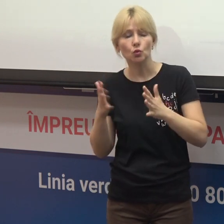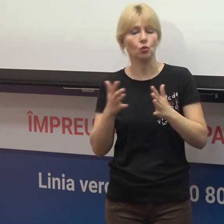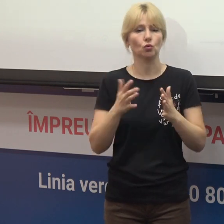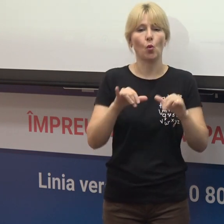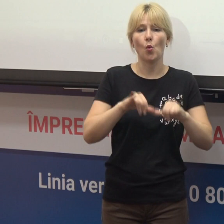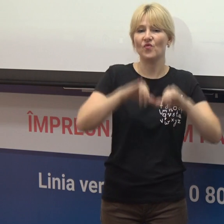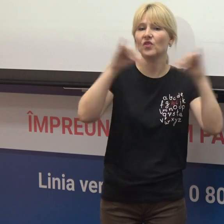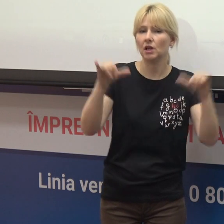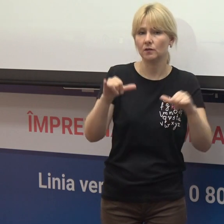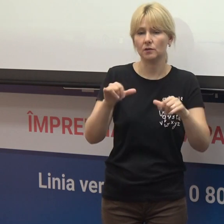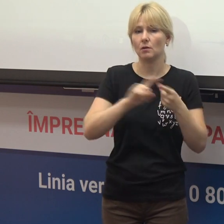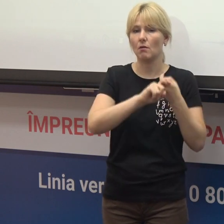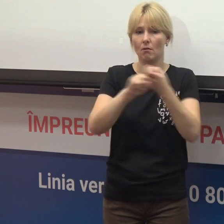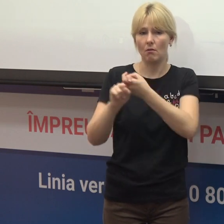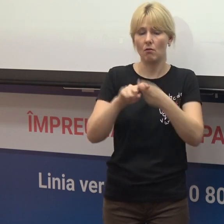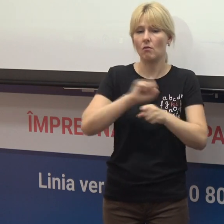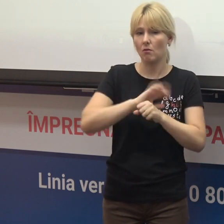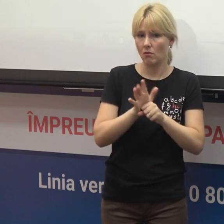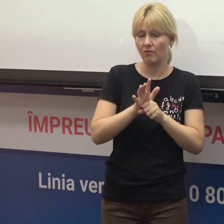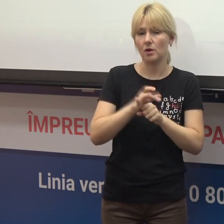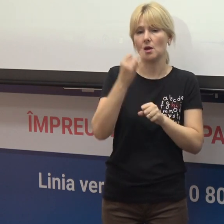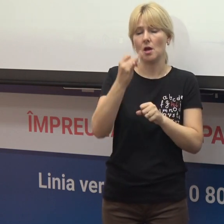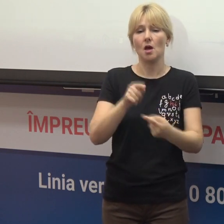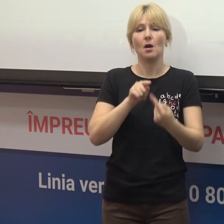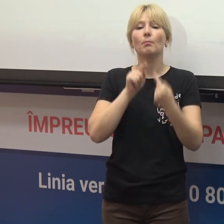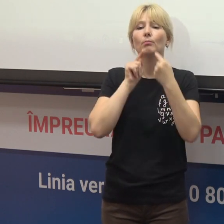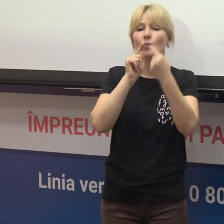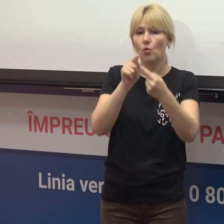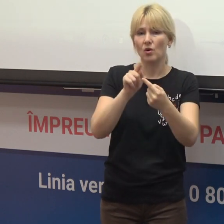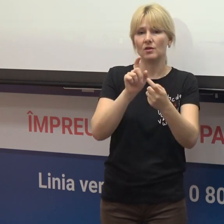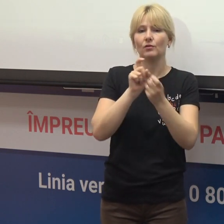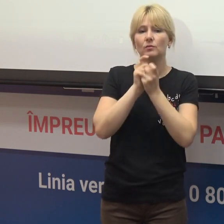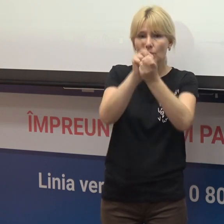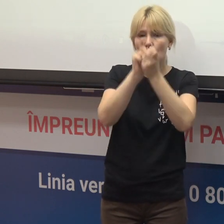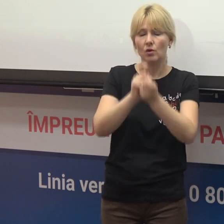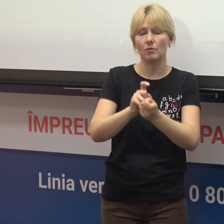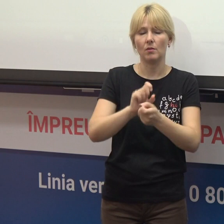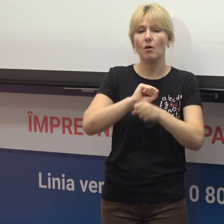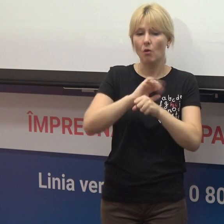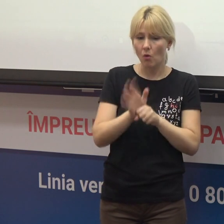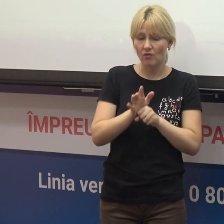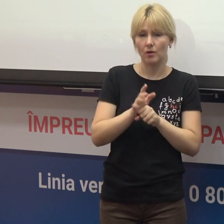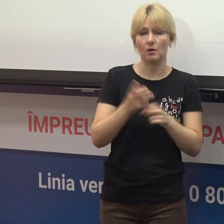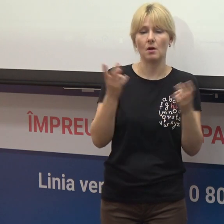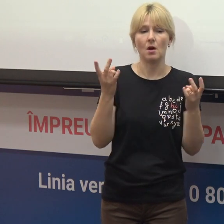sporirea, vă zic, măsurilor de prevenire a răspândirii infecției COVID,